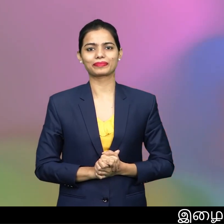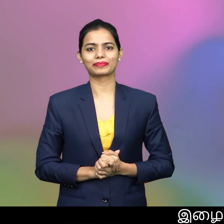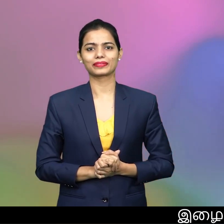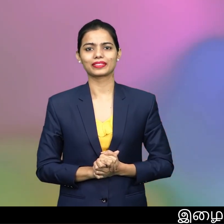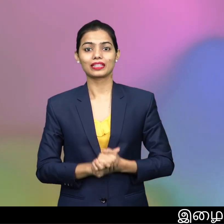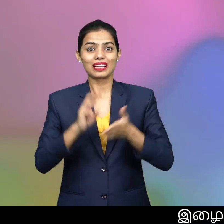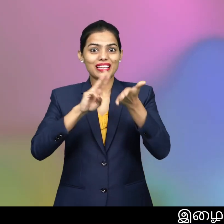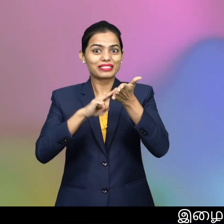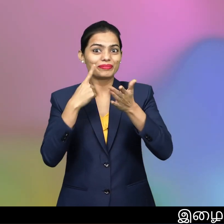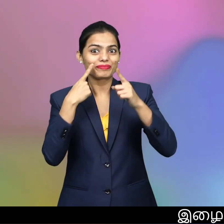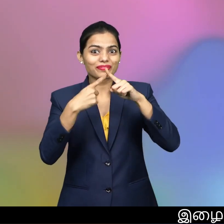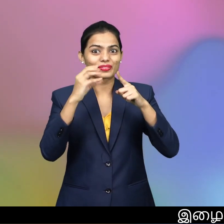இழையுறு பிரிவு,